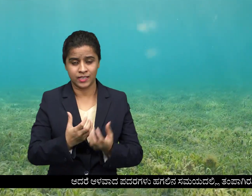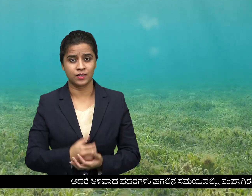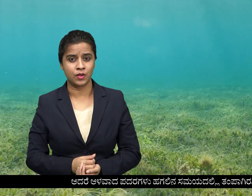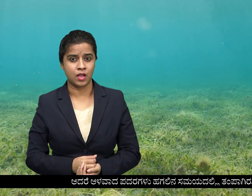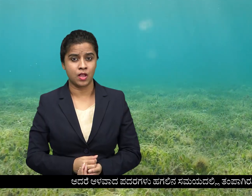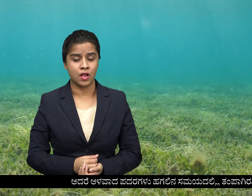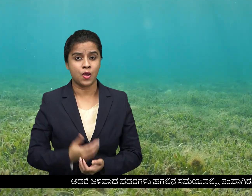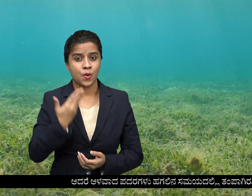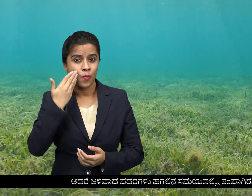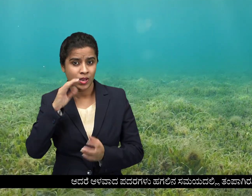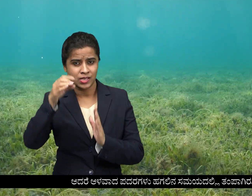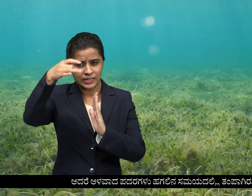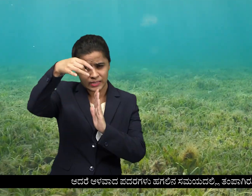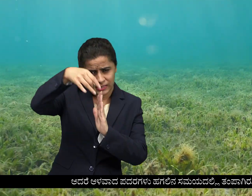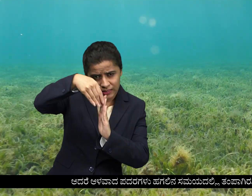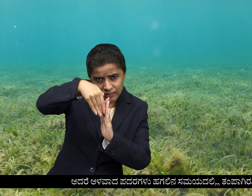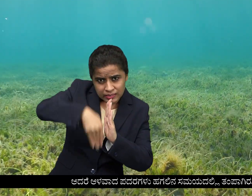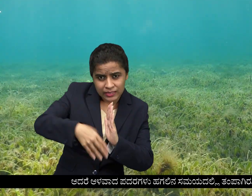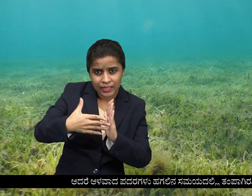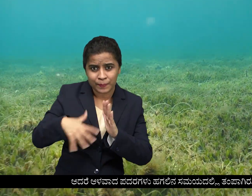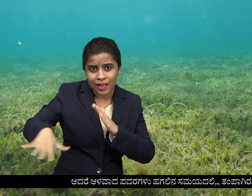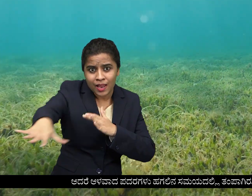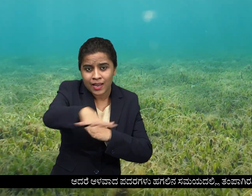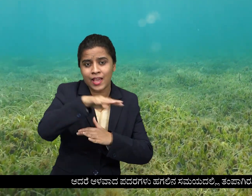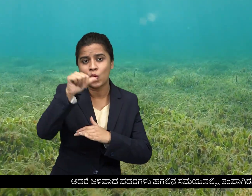ಆದರೆ ಆಳವಾದ ಪದರಗಳು ಹಗಲಿನ ಸಮಯದಲ್ಲಿ ತಂಪಾಗಿರುತ್ತದೆ.